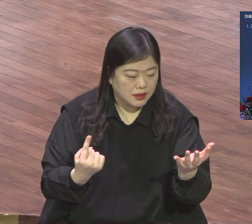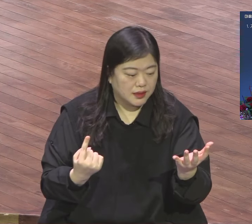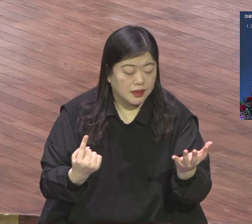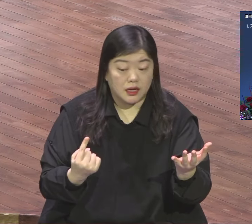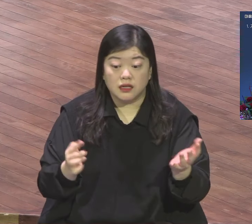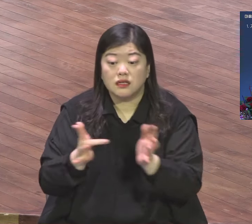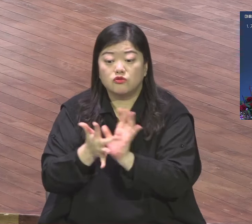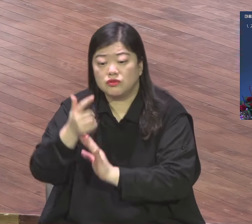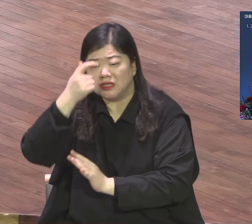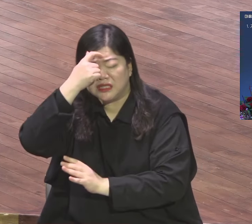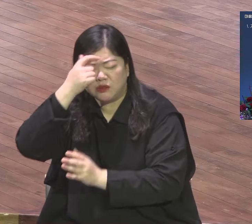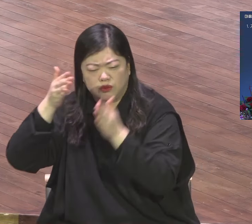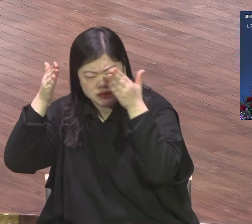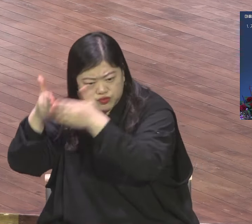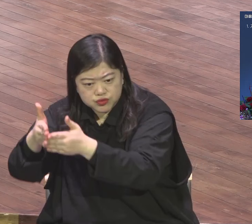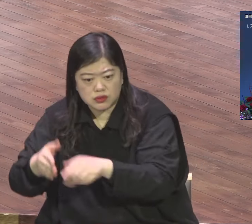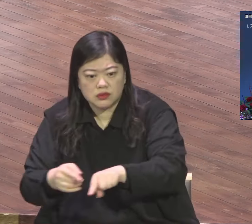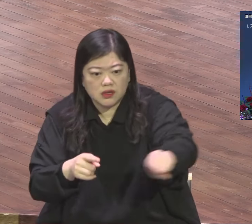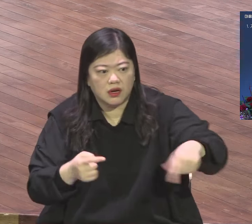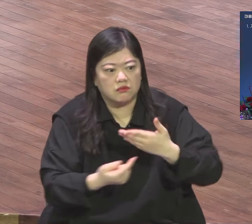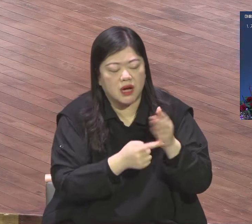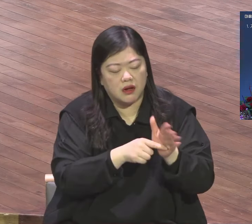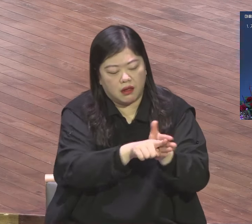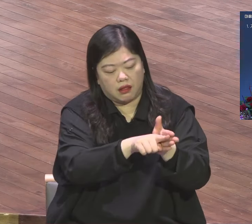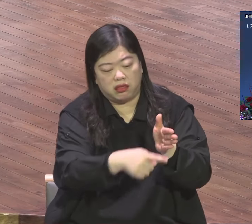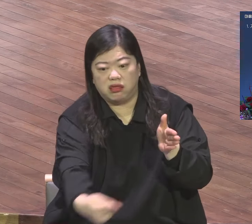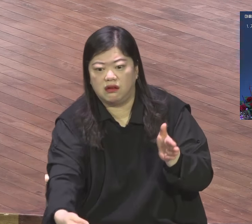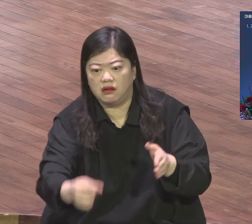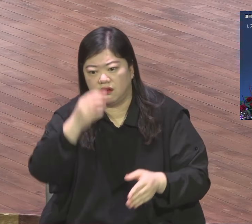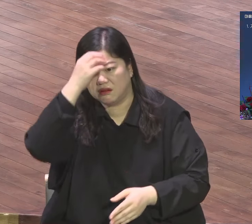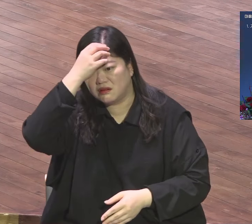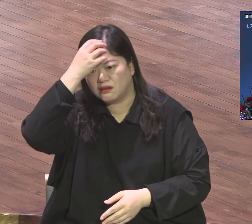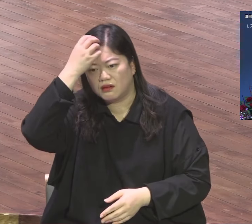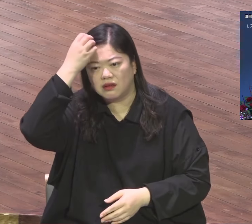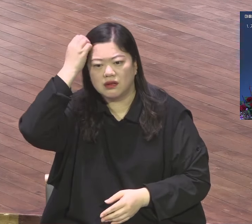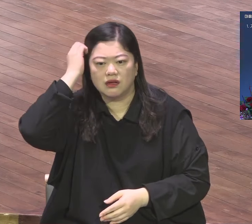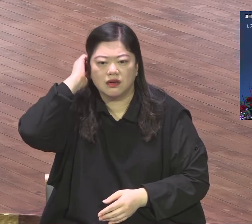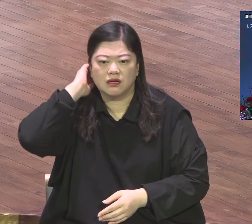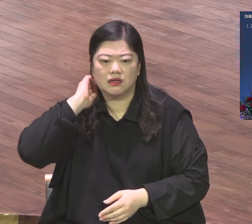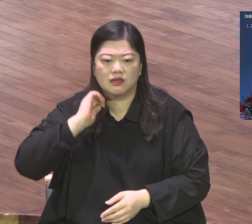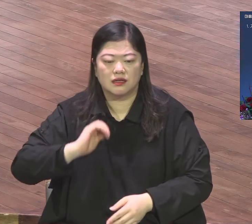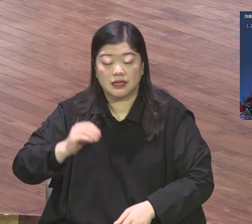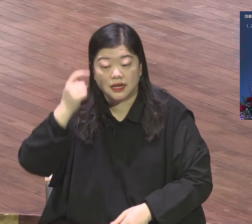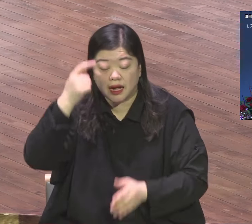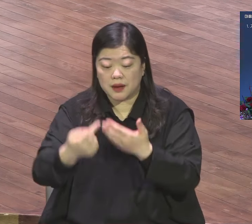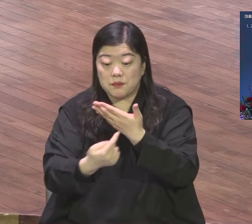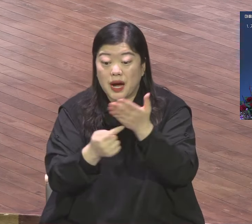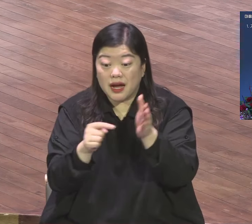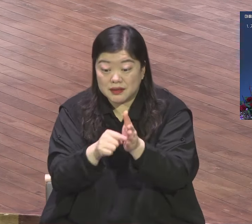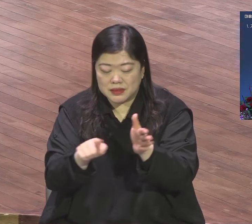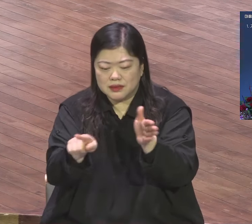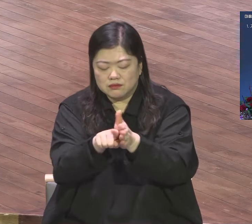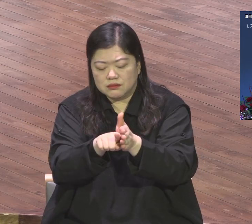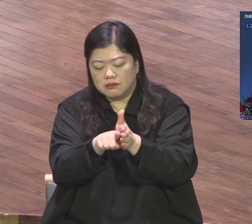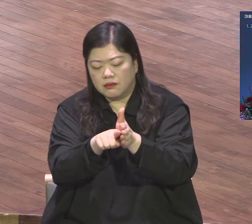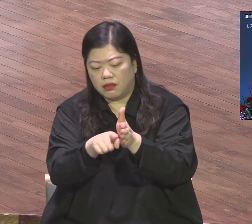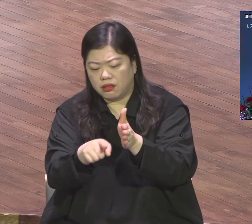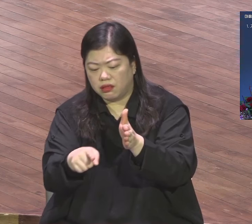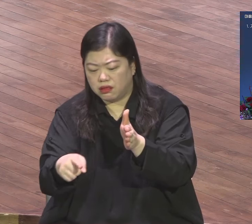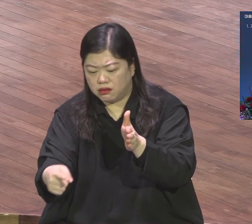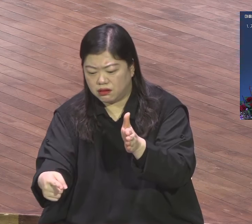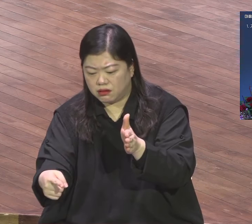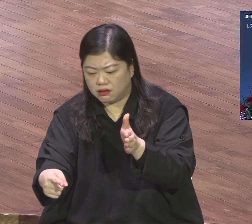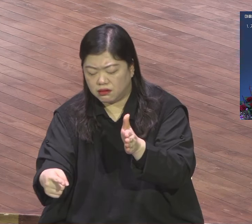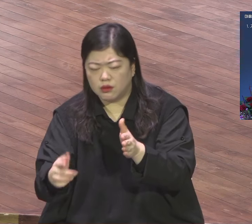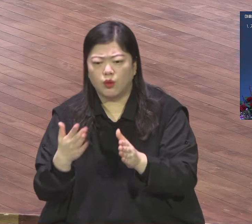있고 우리가 마음이 둔해지지 않고 영적으로 깨어있을 수 있는 길이 그게 뭐냐? 어떻게 하면 나도